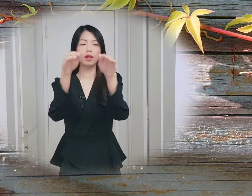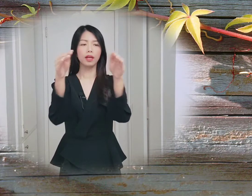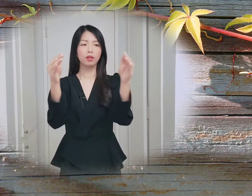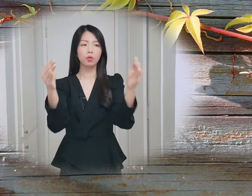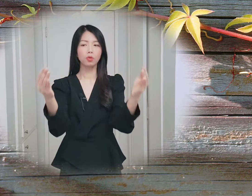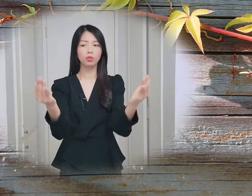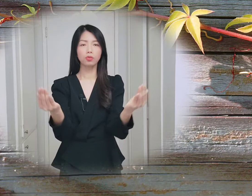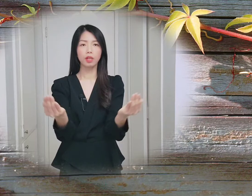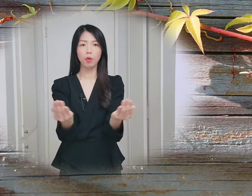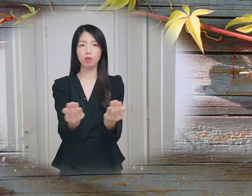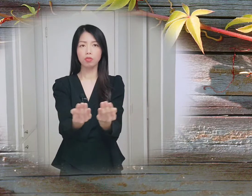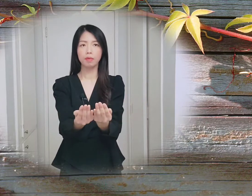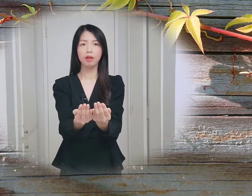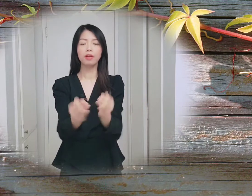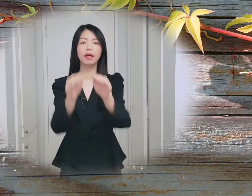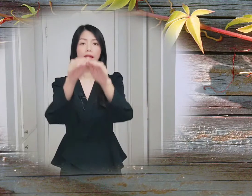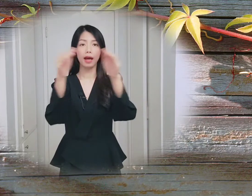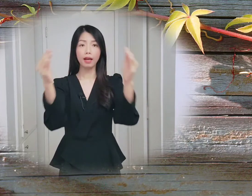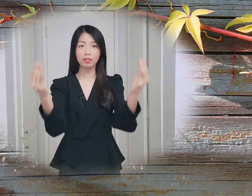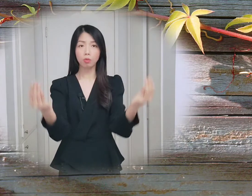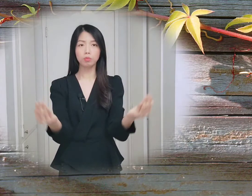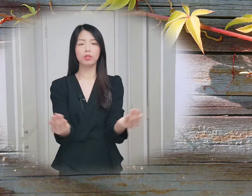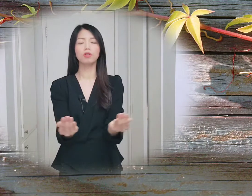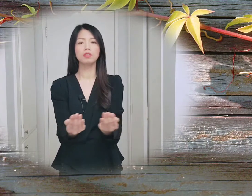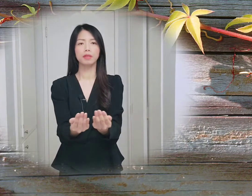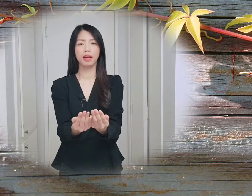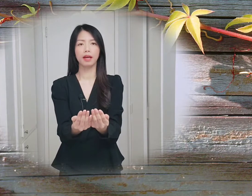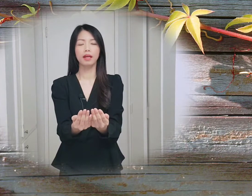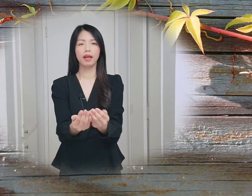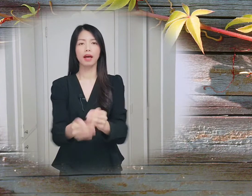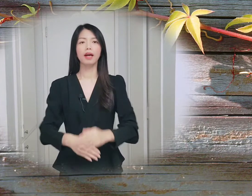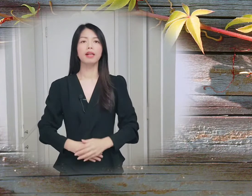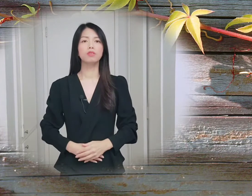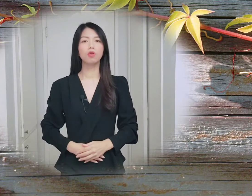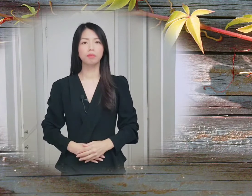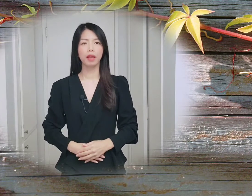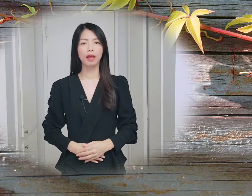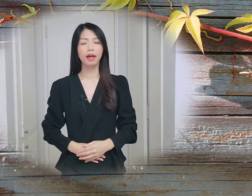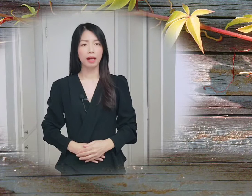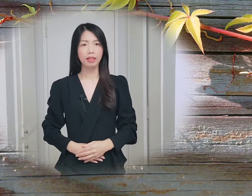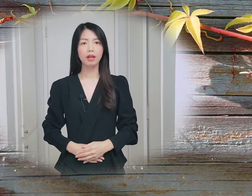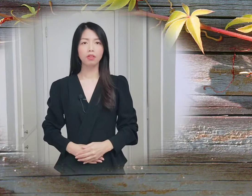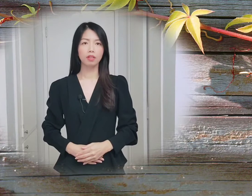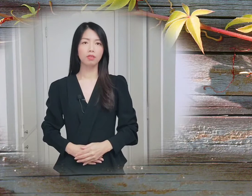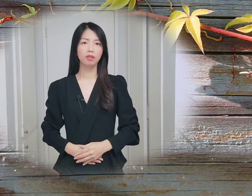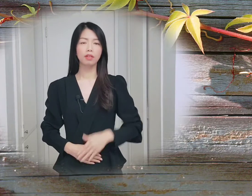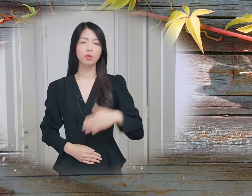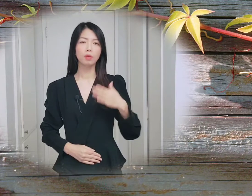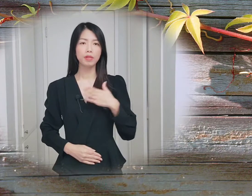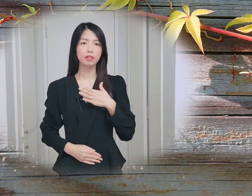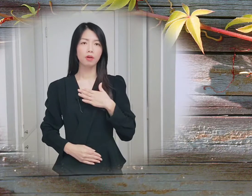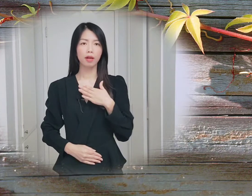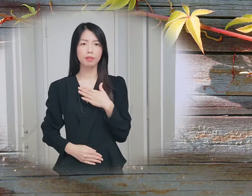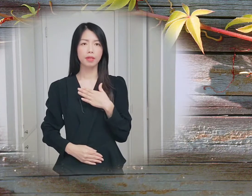붙여주시고 양쪽으로 둥글게 표현해 주시면 다, 전부 이런 뜻입니다. 다 알 수 없네. 알다라고 하는 뜻의 수어는